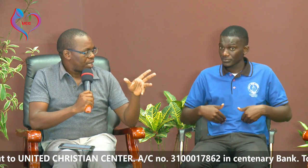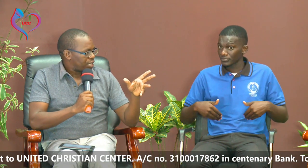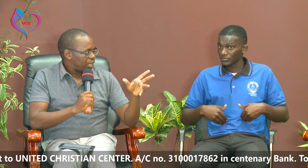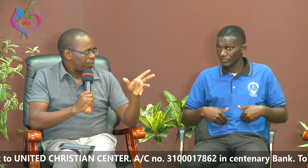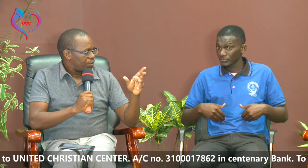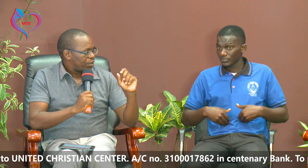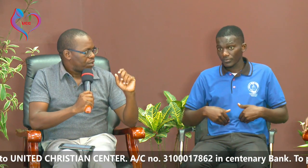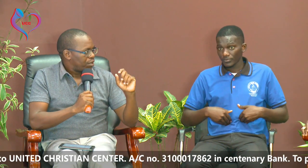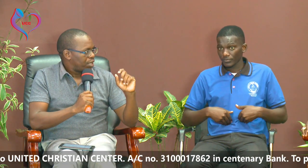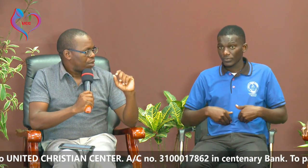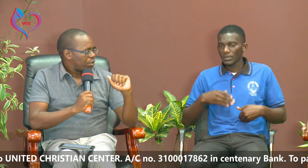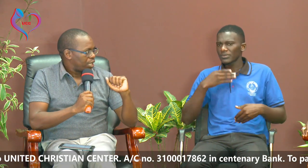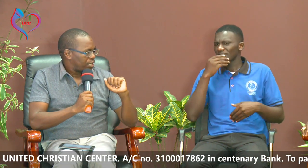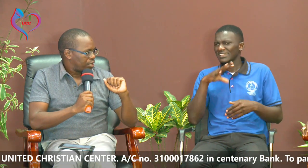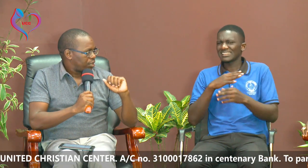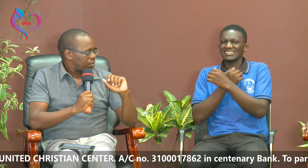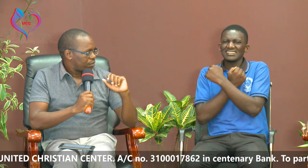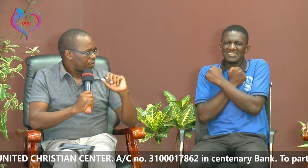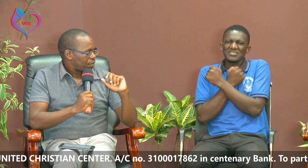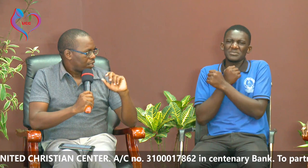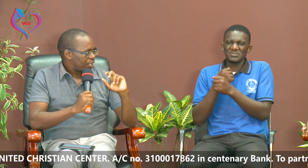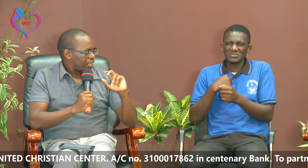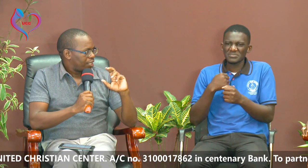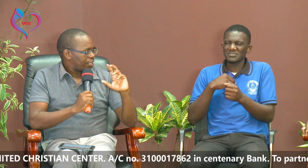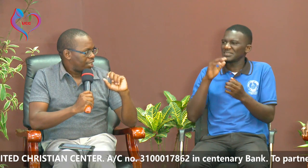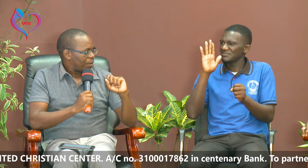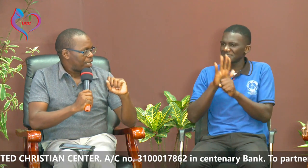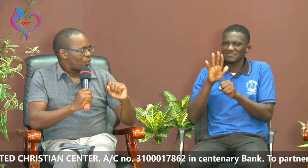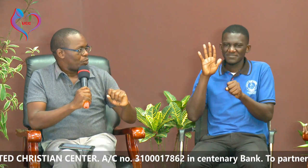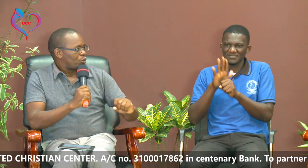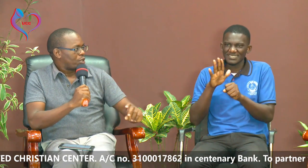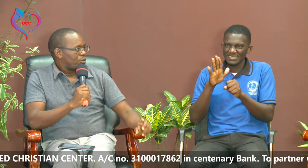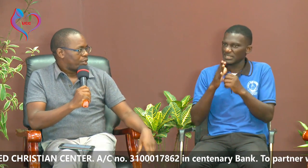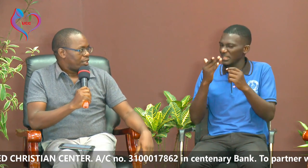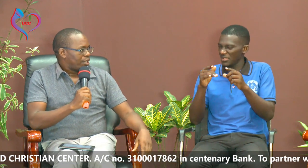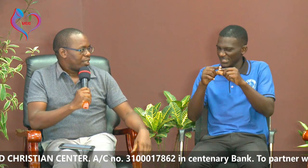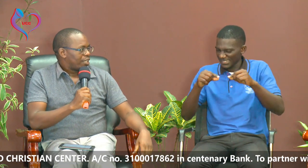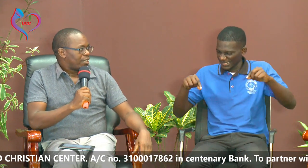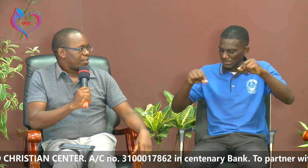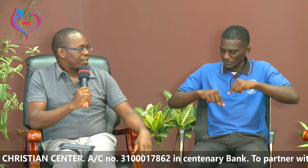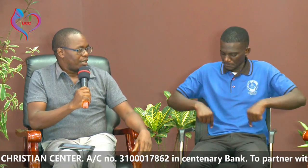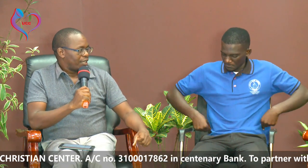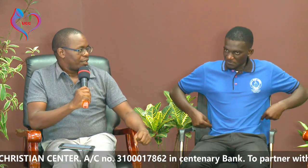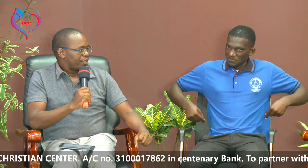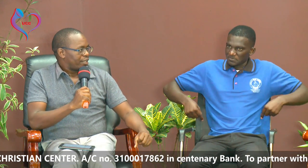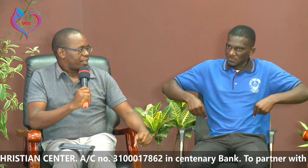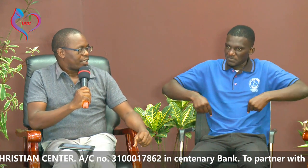ngambira ne step nangulira yirizi. Kairizi kangambela na kumo chuwato. Olo kwa galoku.